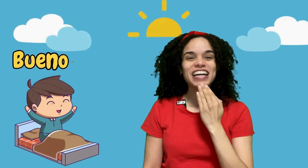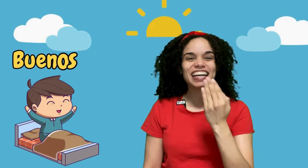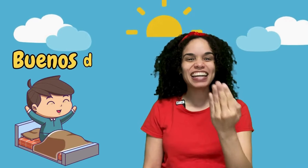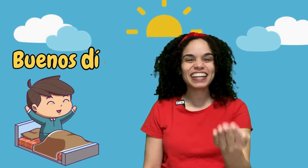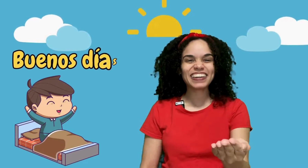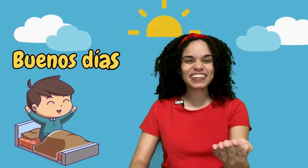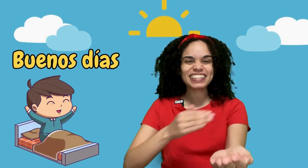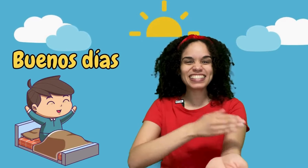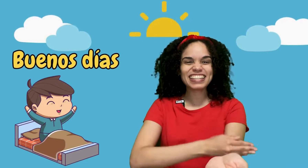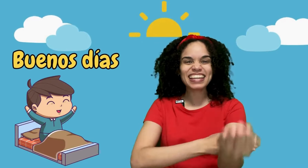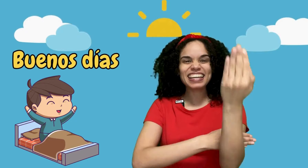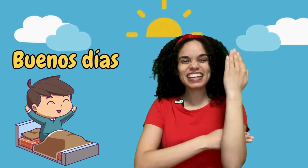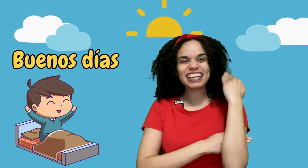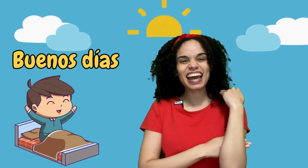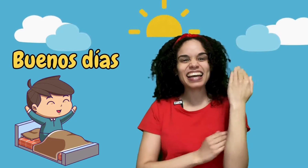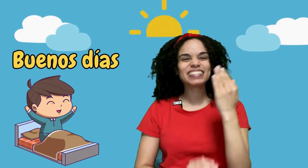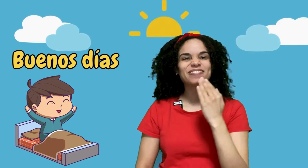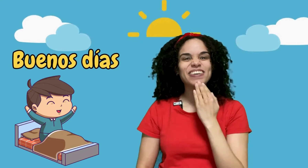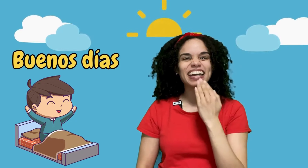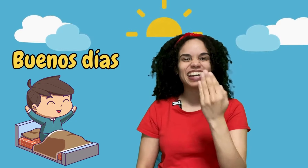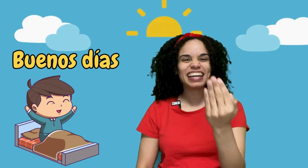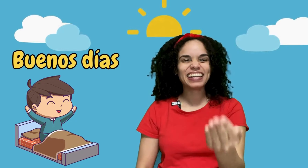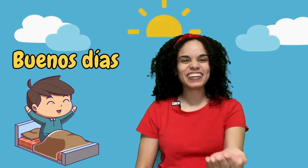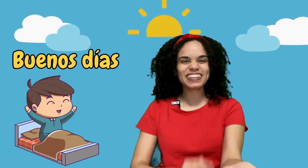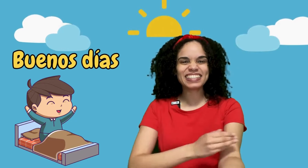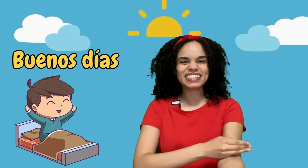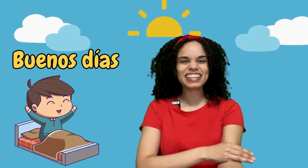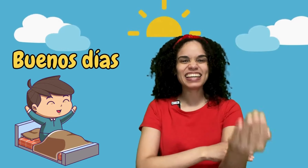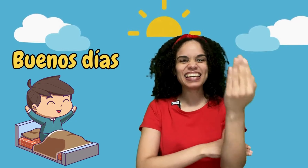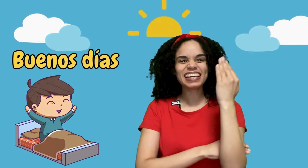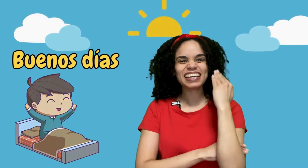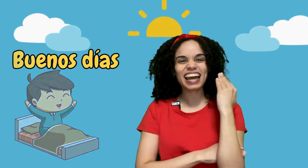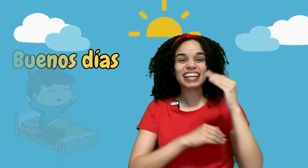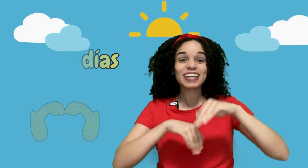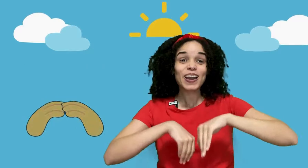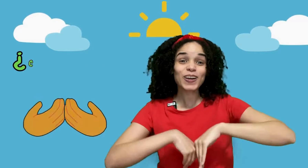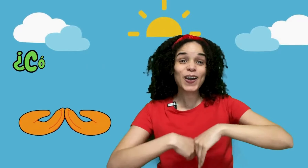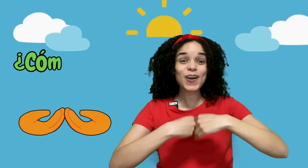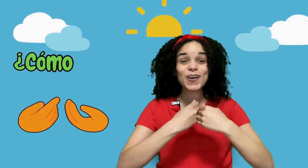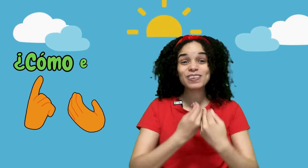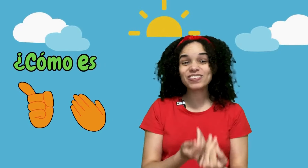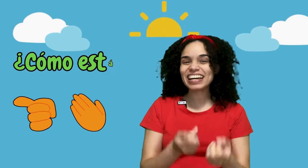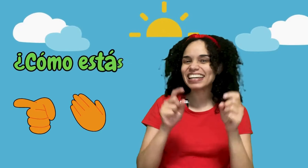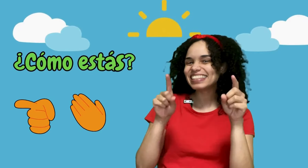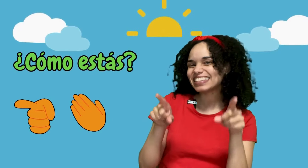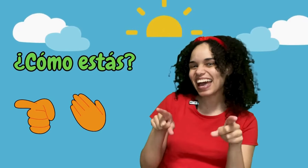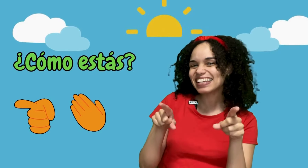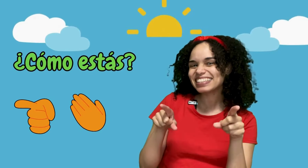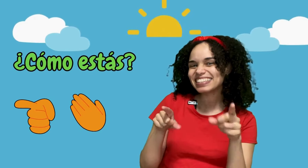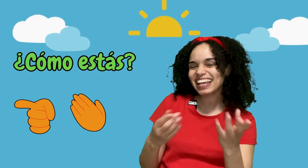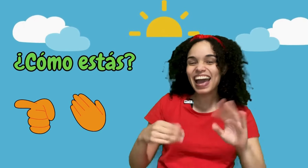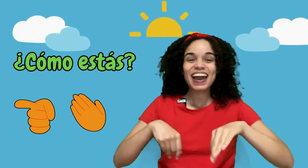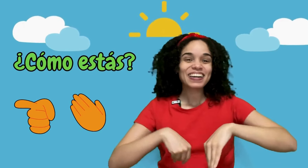Buenos días buenos buos días Cómo estás